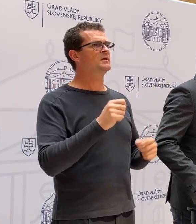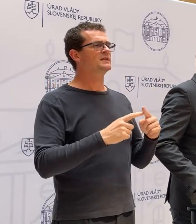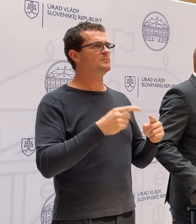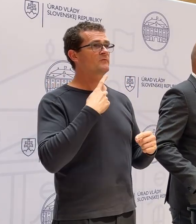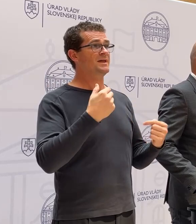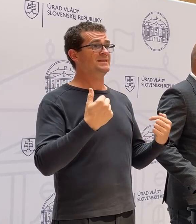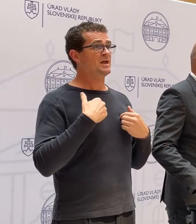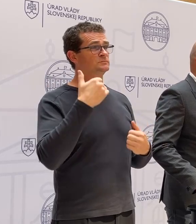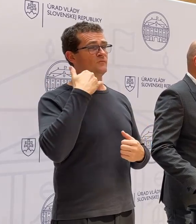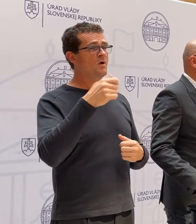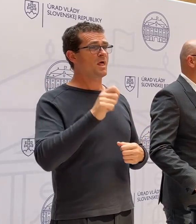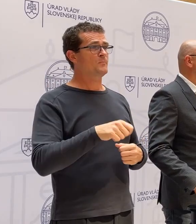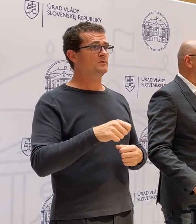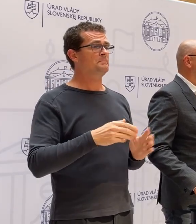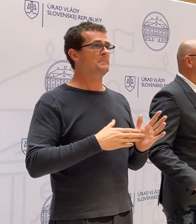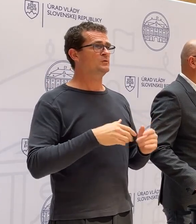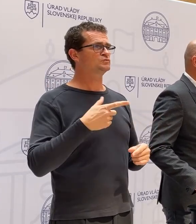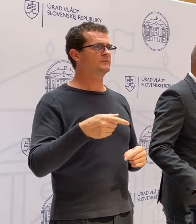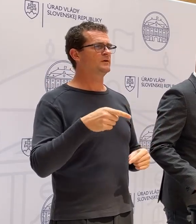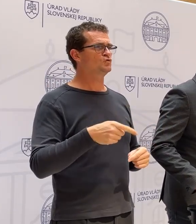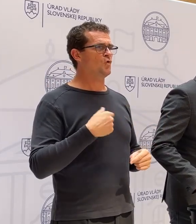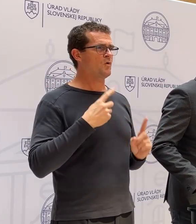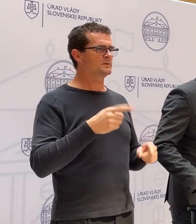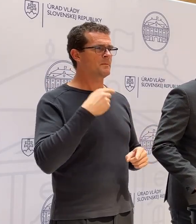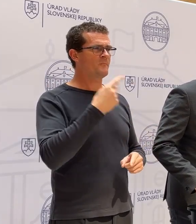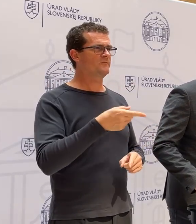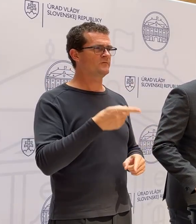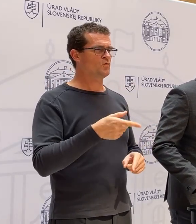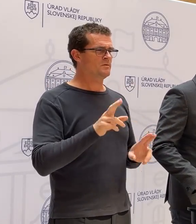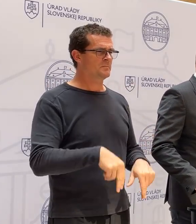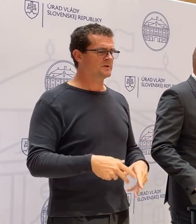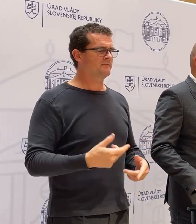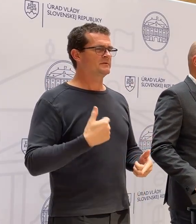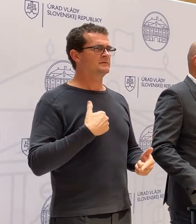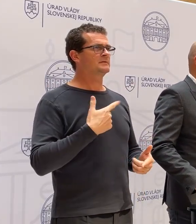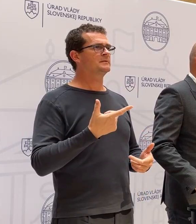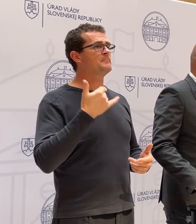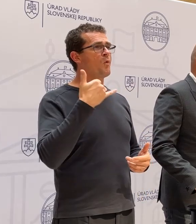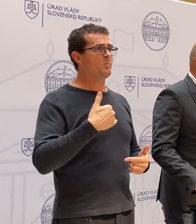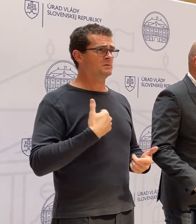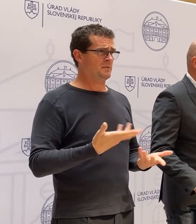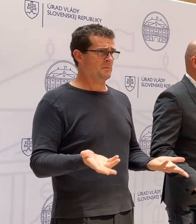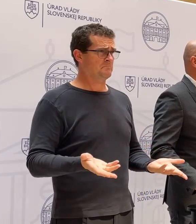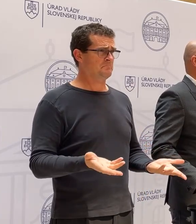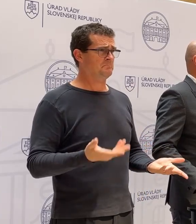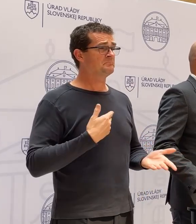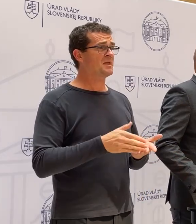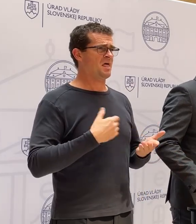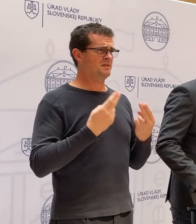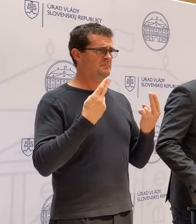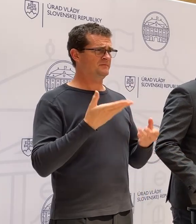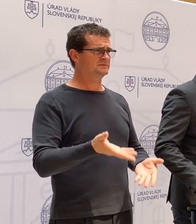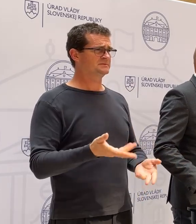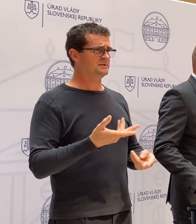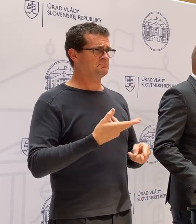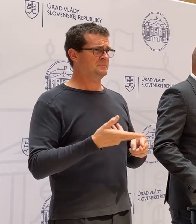povedal, že ja som volal poslancovi Mazurekovi, na to treba reagovať, treba povedať, to nie je pravda, nemám na ňo ani len mobil, ale ďalej nemá zmysel sa nad